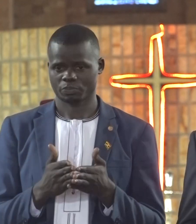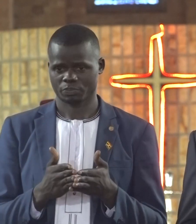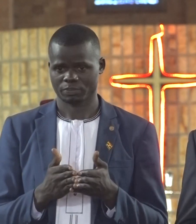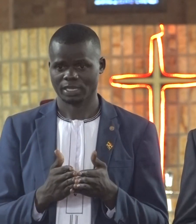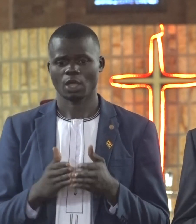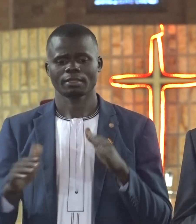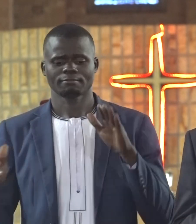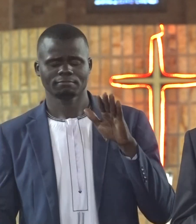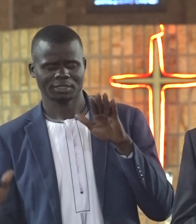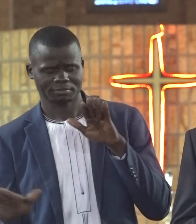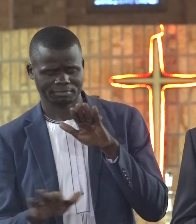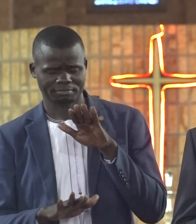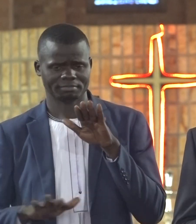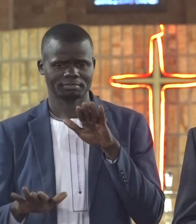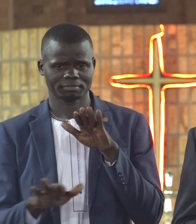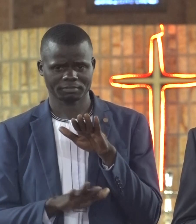Omusiige,